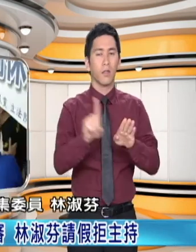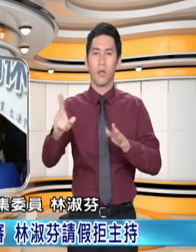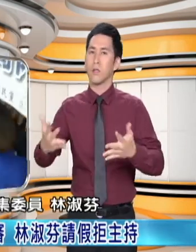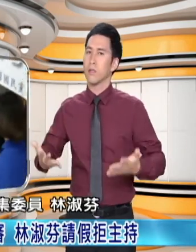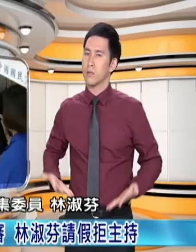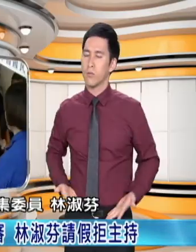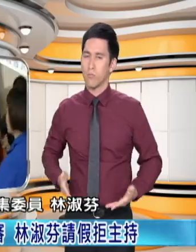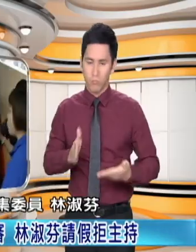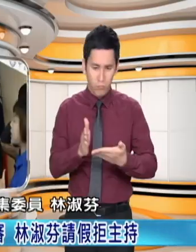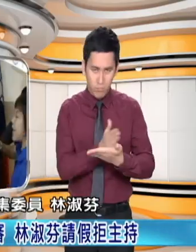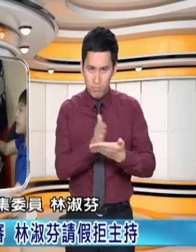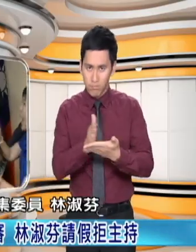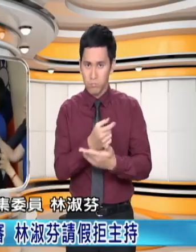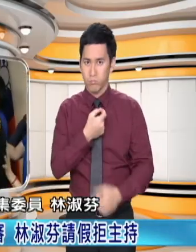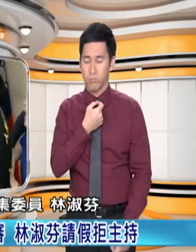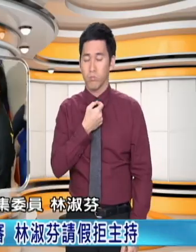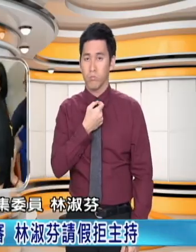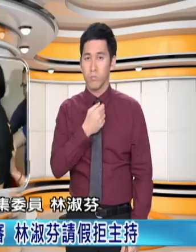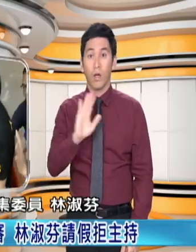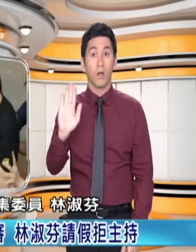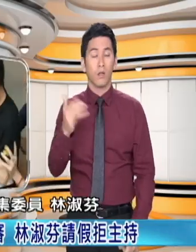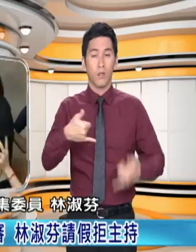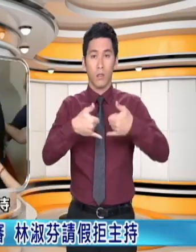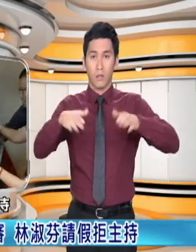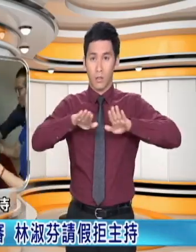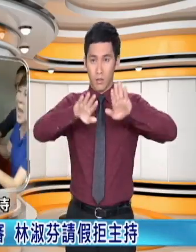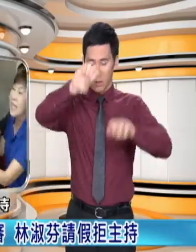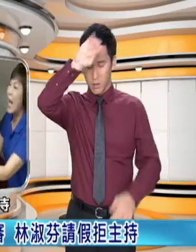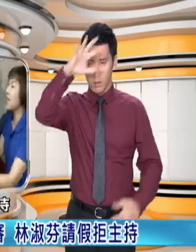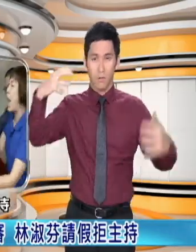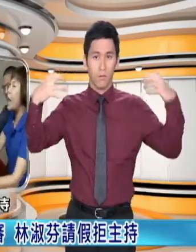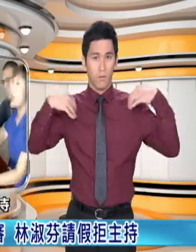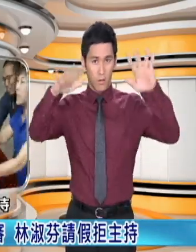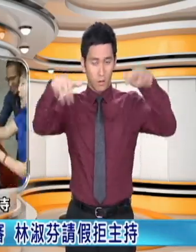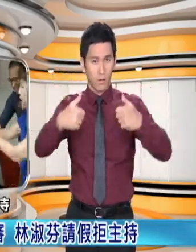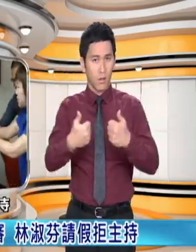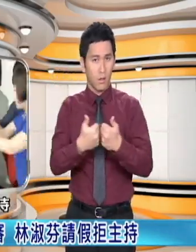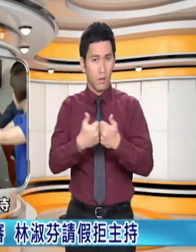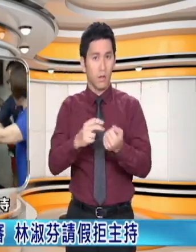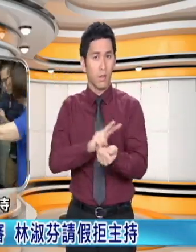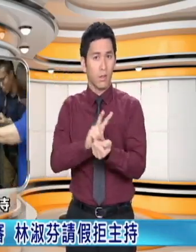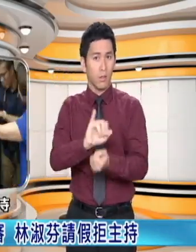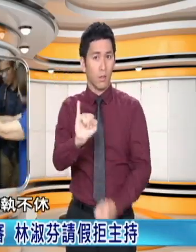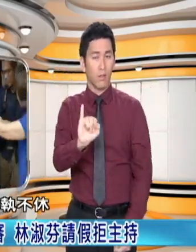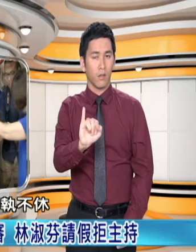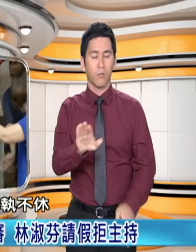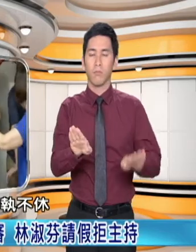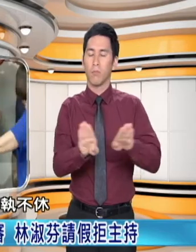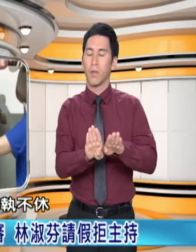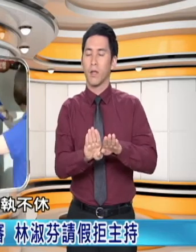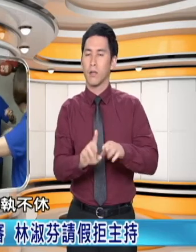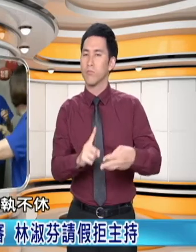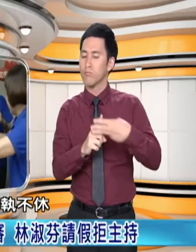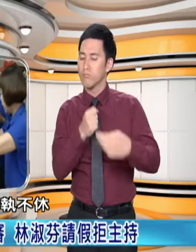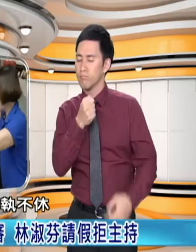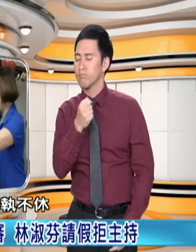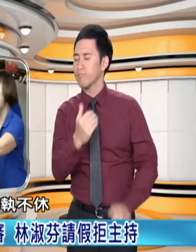集委员林淑芬却请假拒绝主持，各党团立委争执不